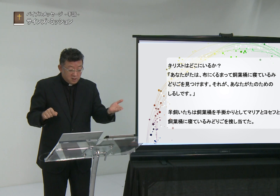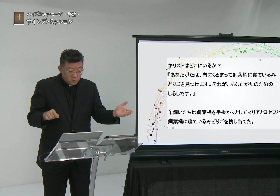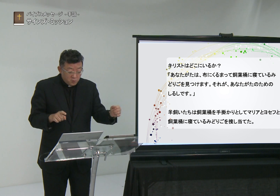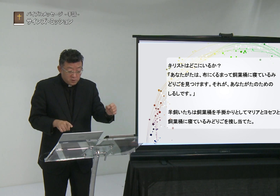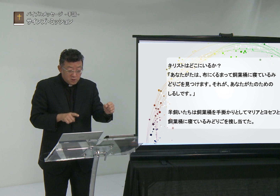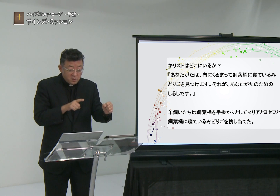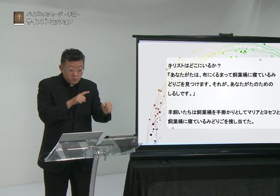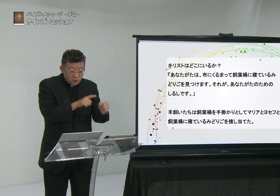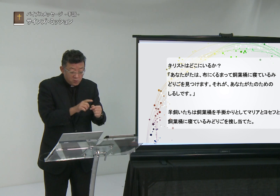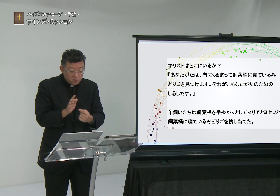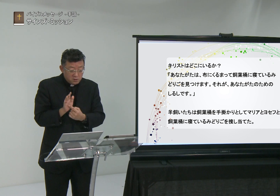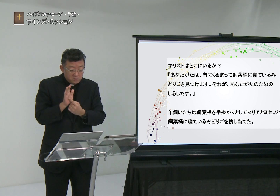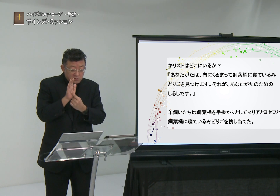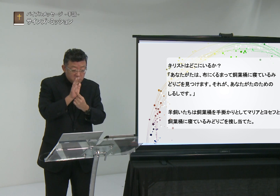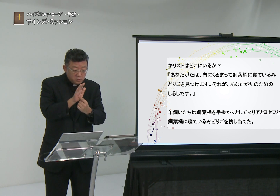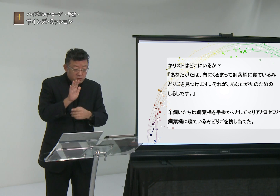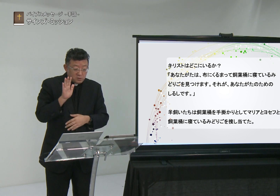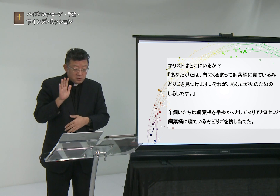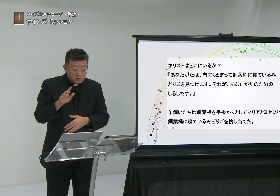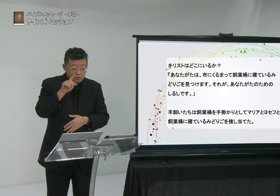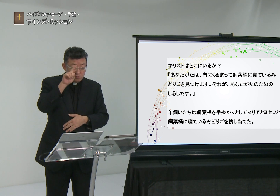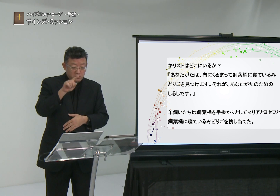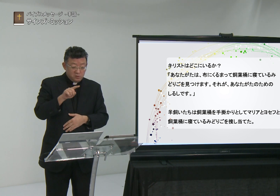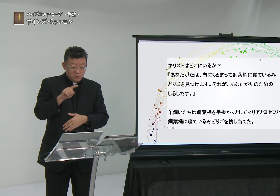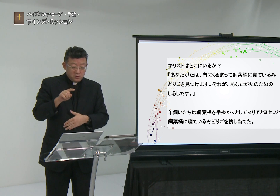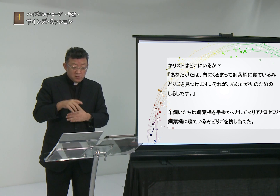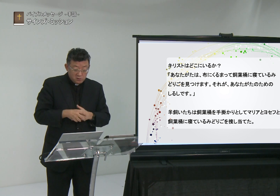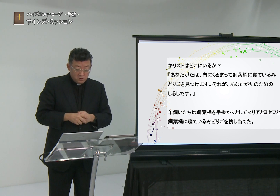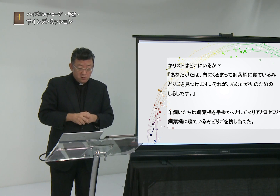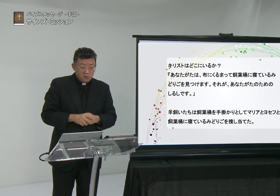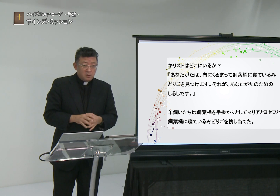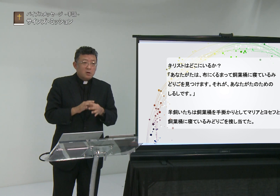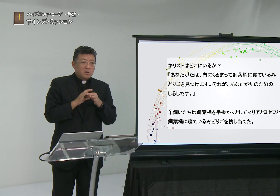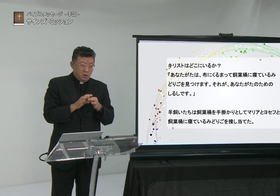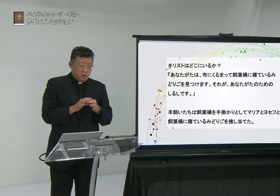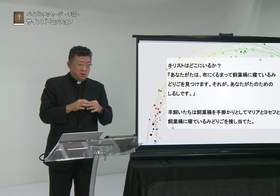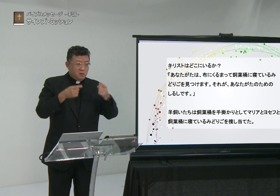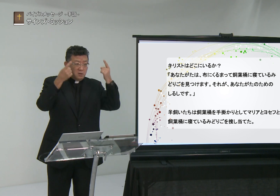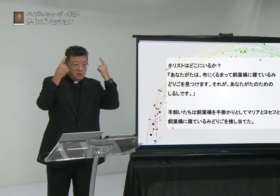それがあなたがたのための印です